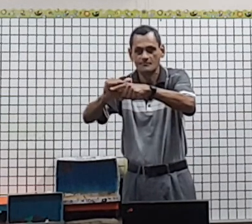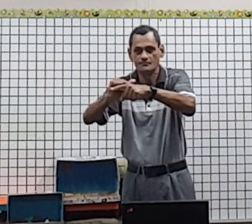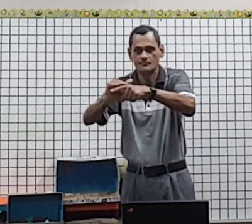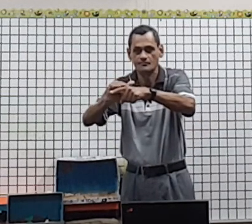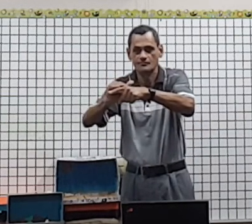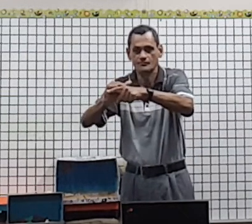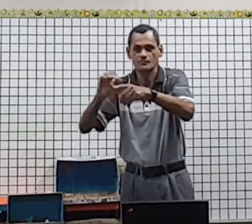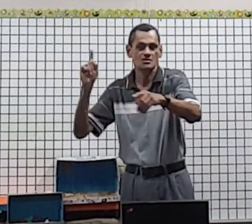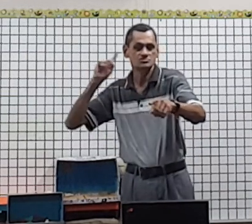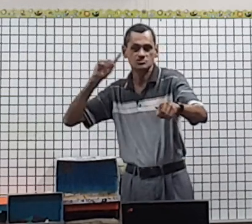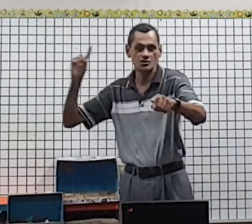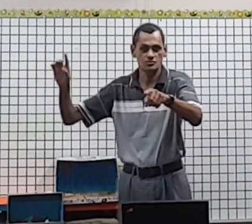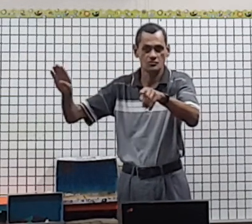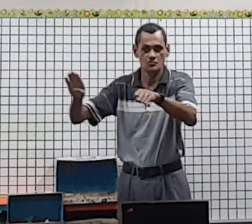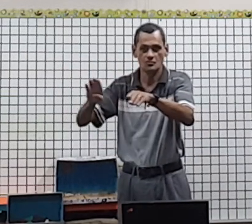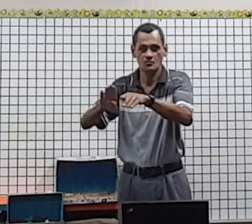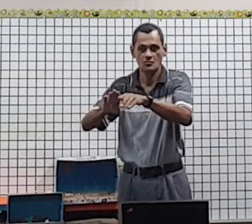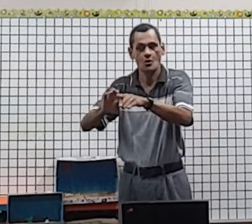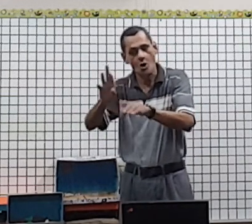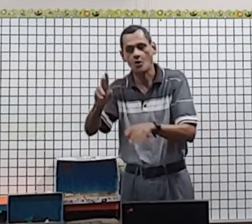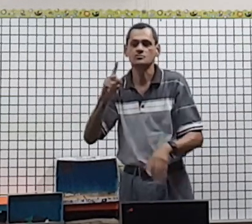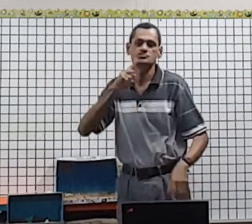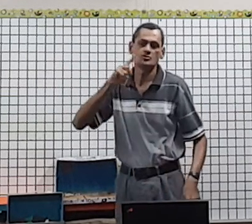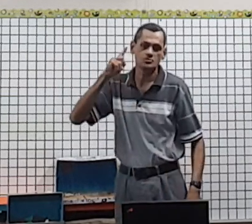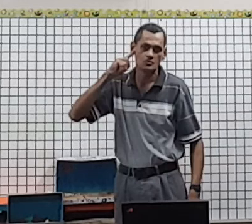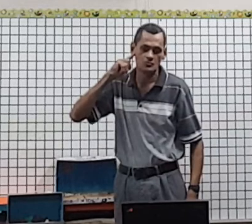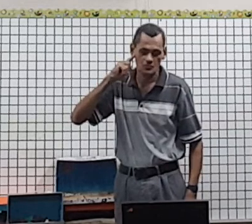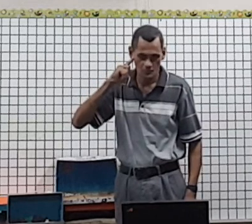practicar, adiestrar, sordo, oído cerrado o sordo,